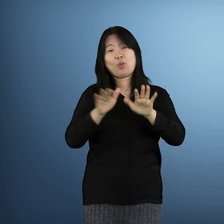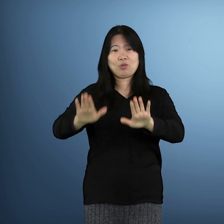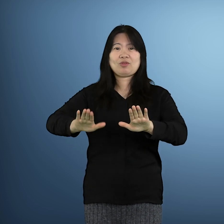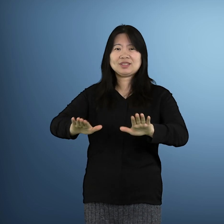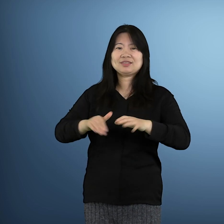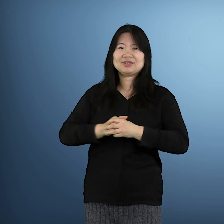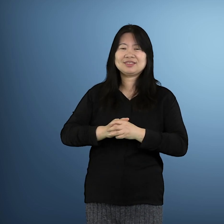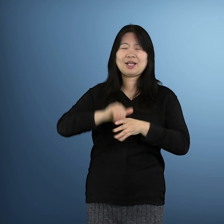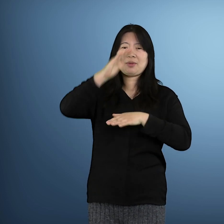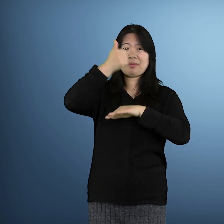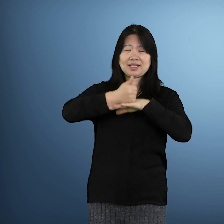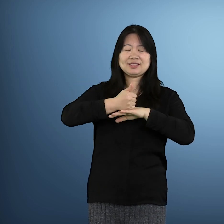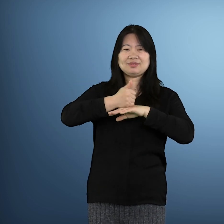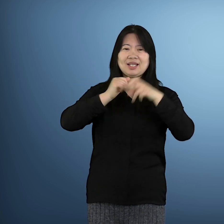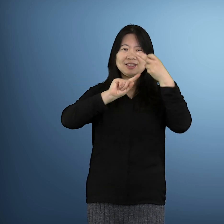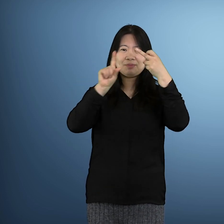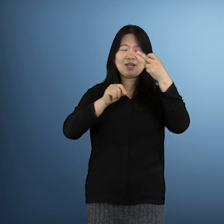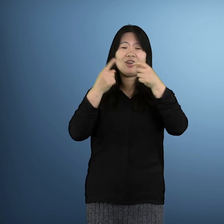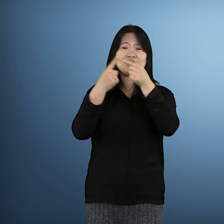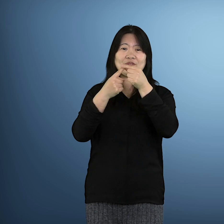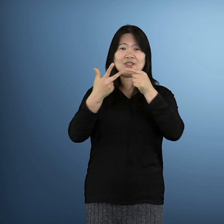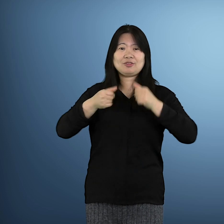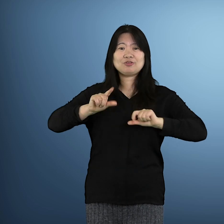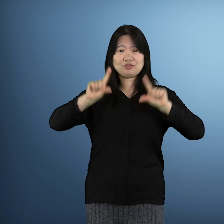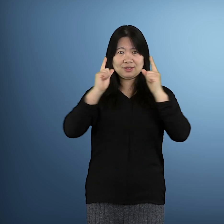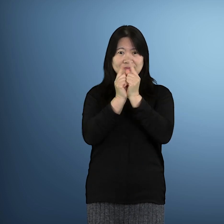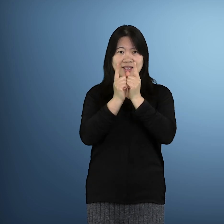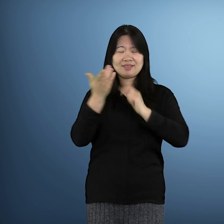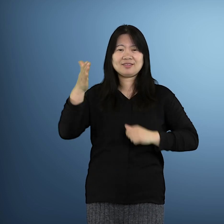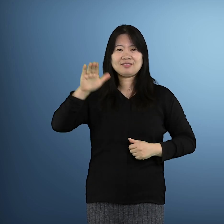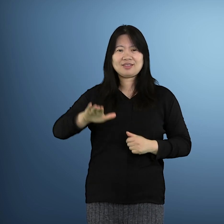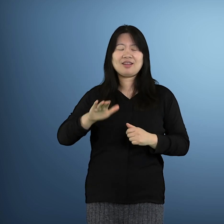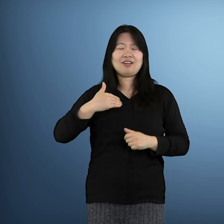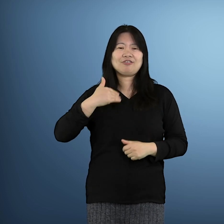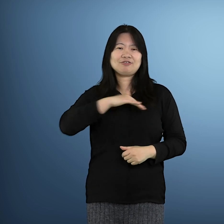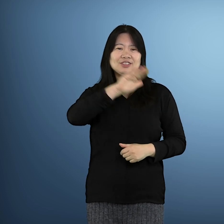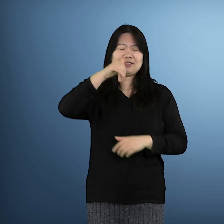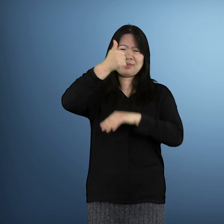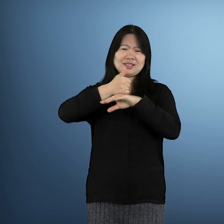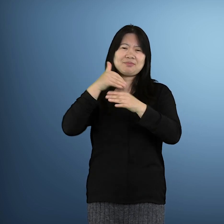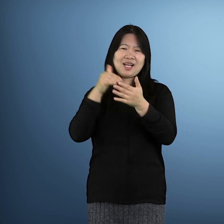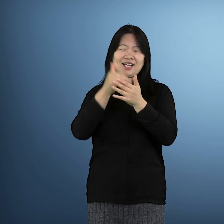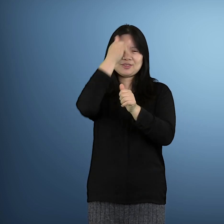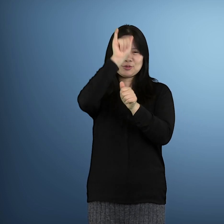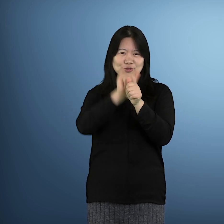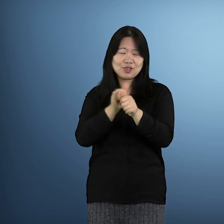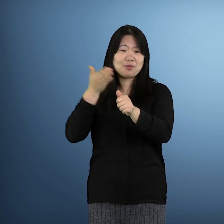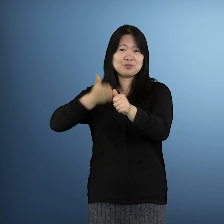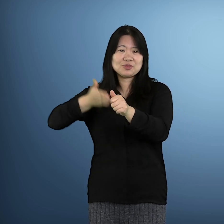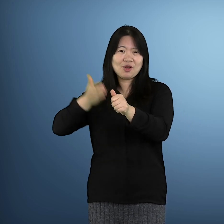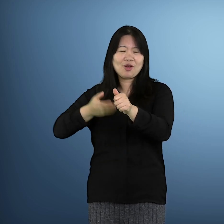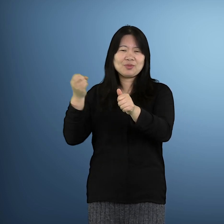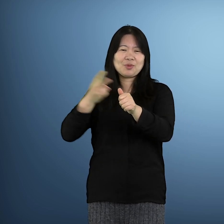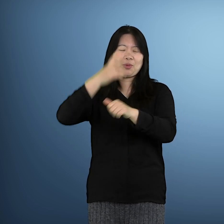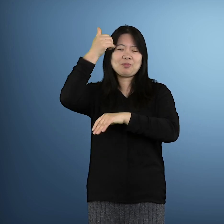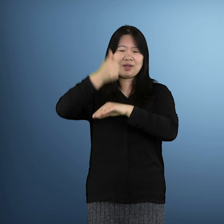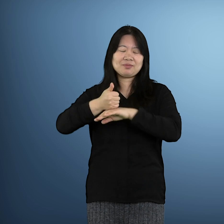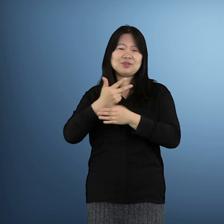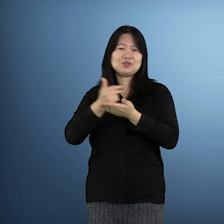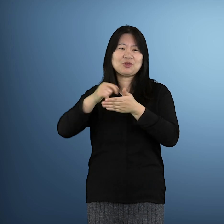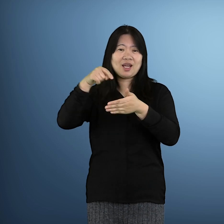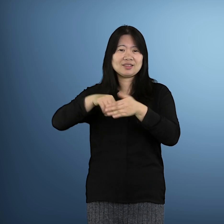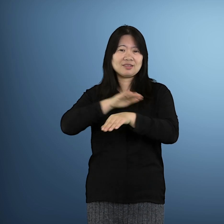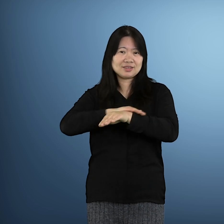오늘 마지막 달 첫째 주일인데 우리 끝까지 충성하시고 또 마무리 주